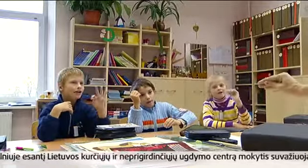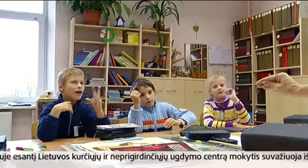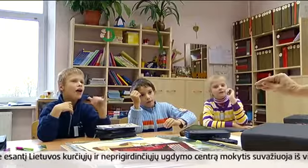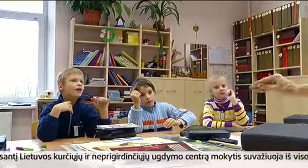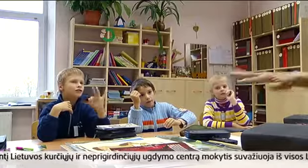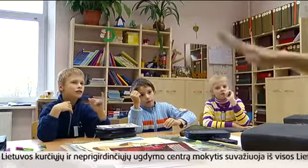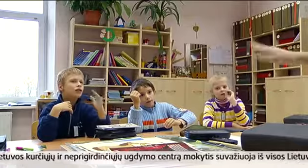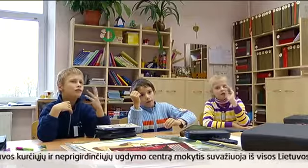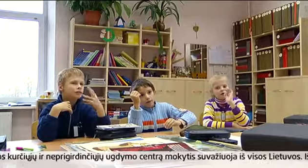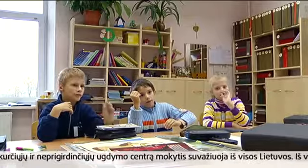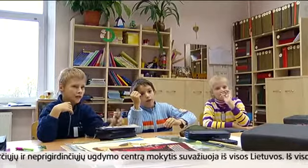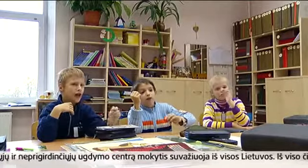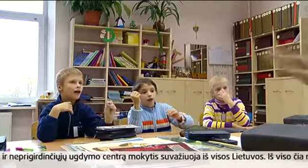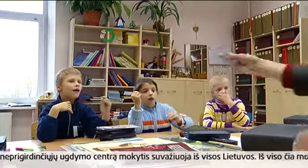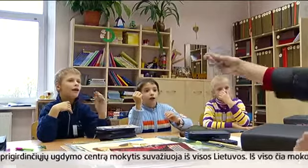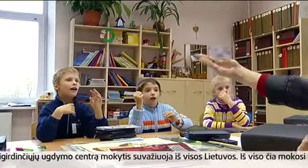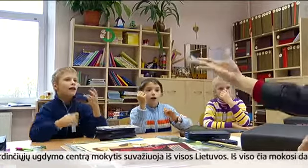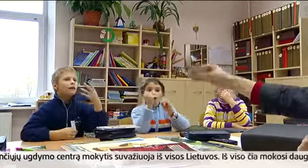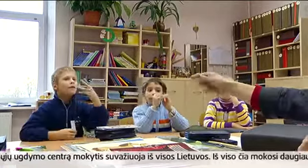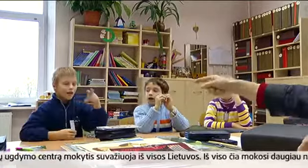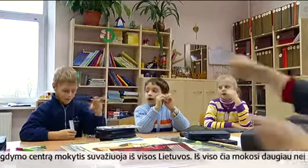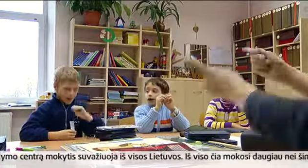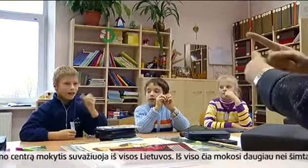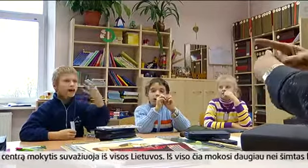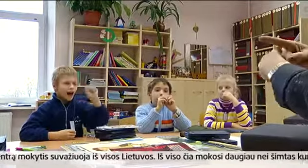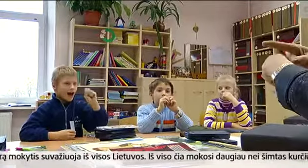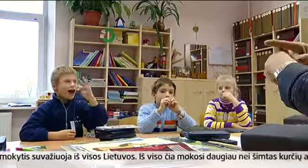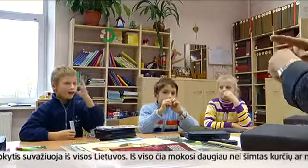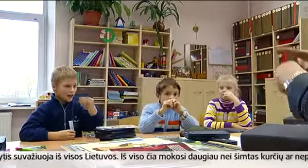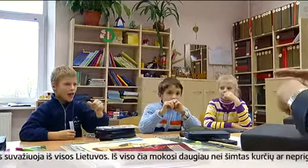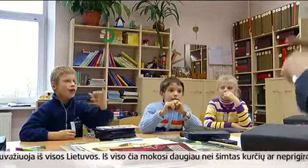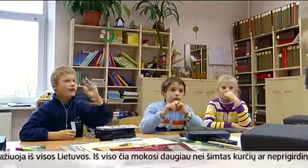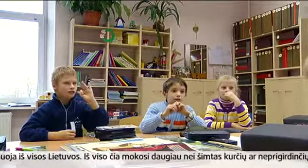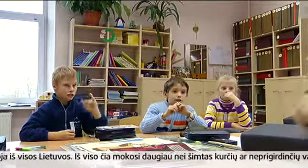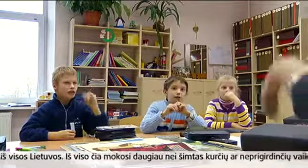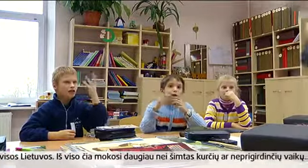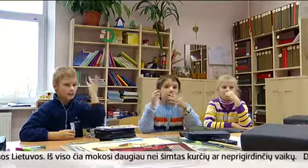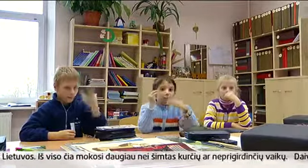iš visos Lietuvos. Iš viso čia mokosi daugiau nei 100 kurčių ar neprigirdinčių vaikų.